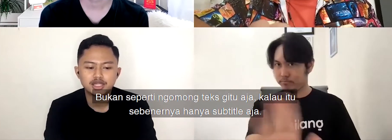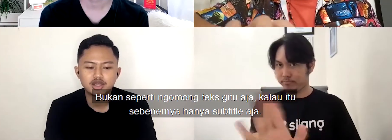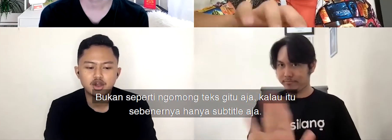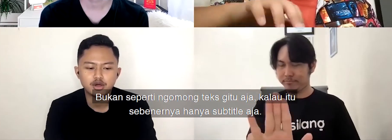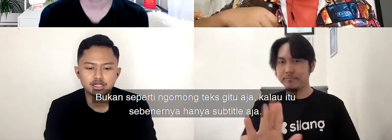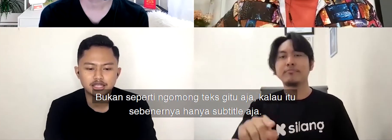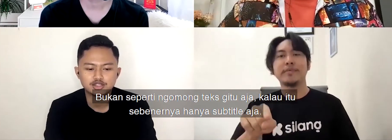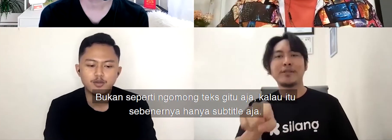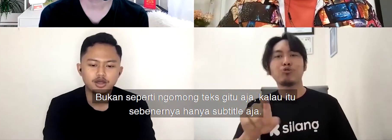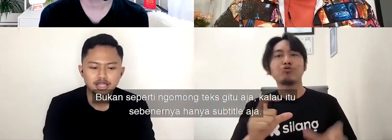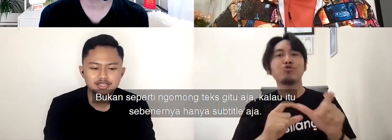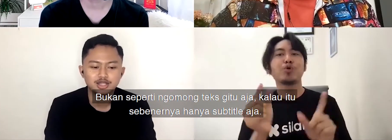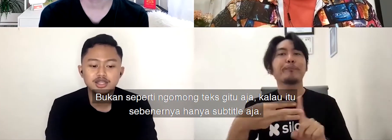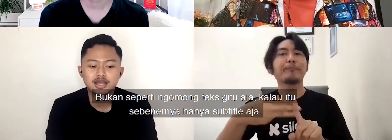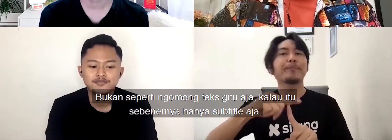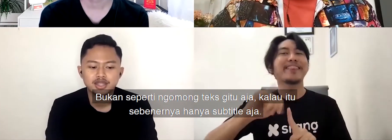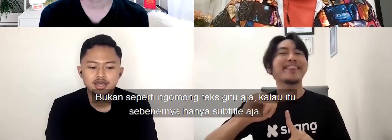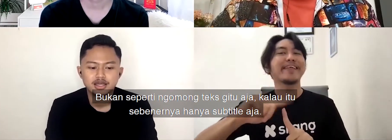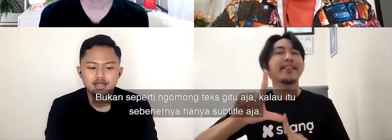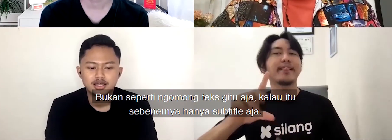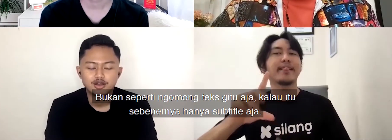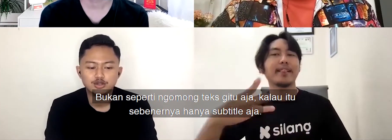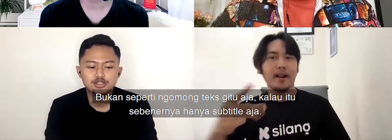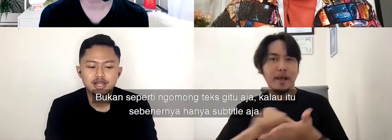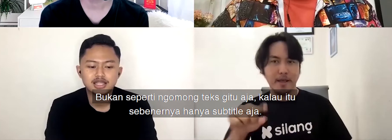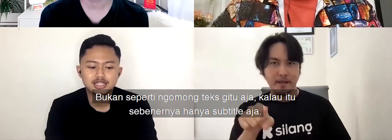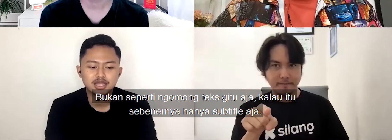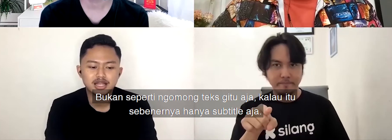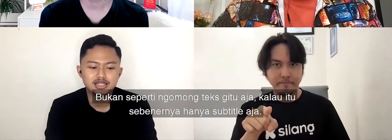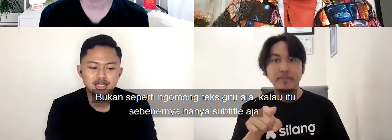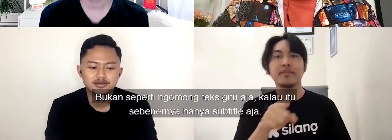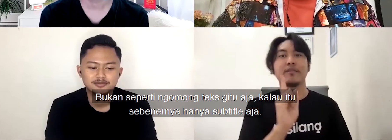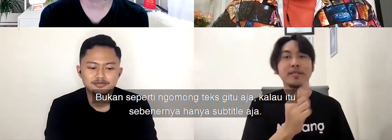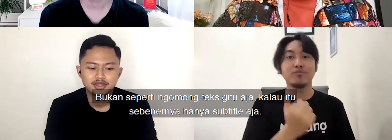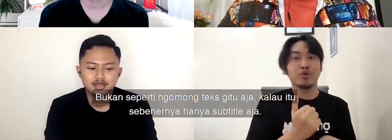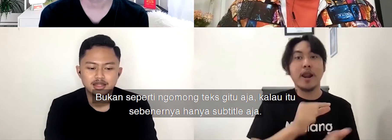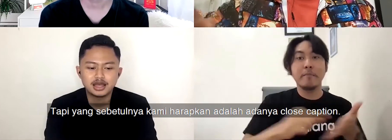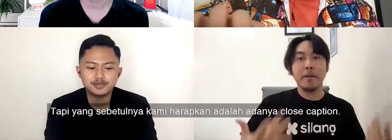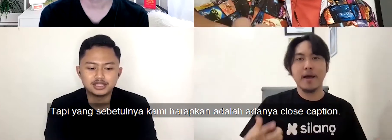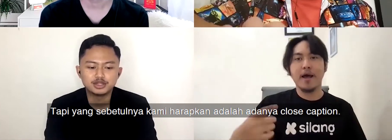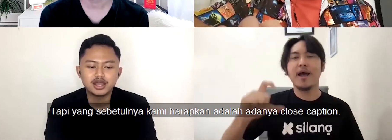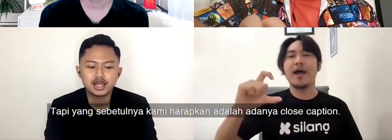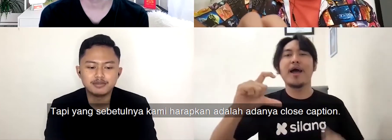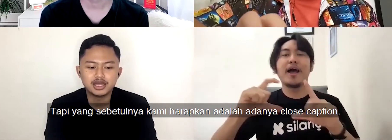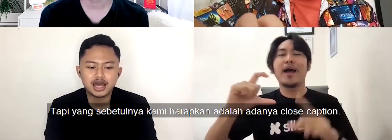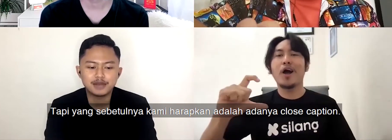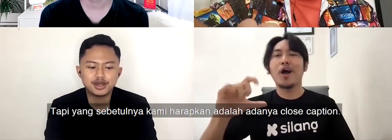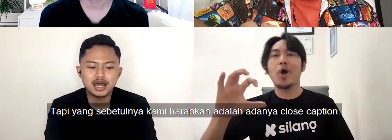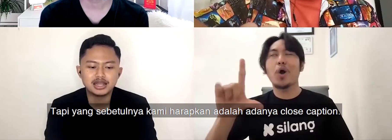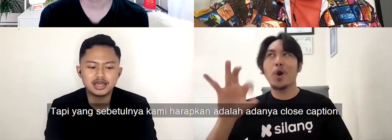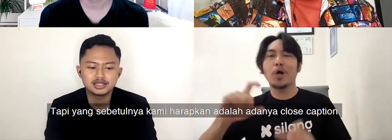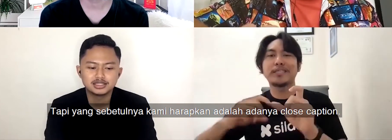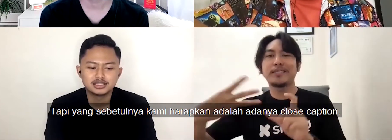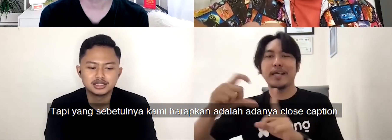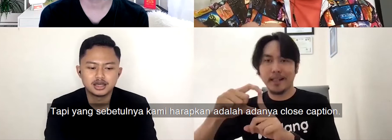ngomong tes ngomong gitu aja kalau itu segera hanya sampai saja tapi sebetulnya yang kami harapkan